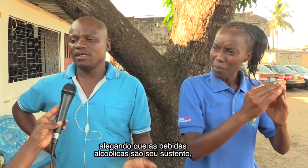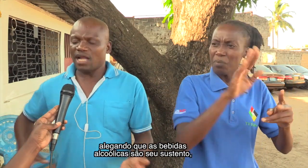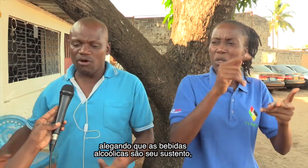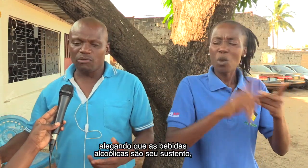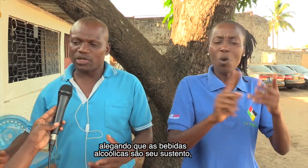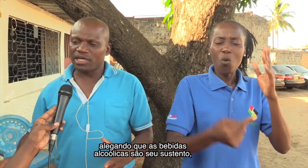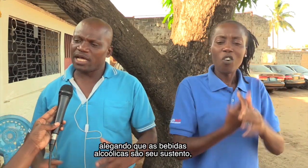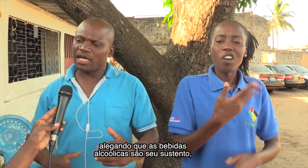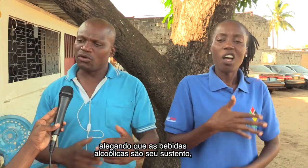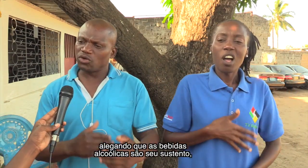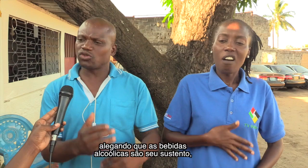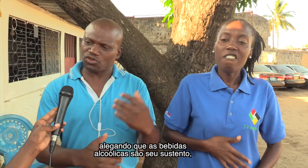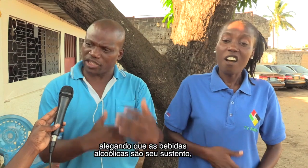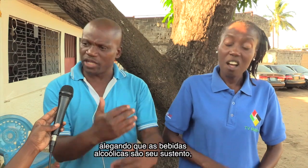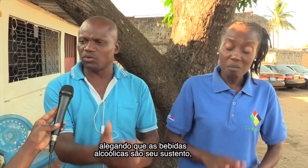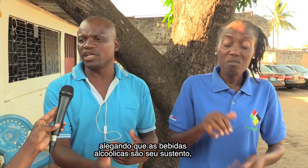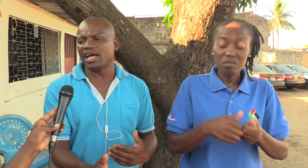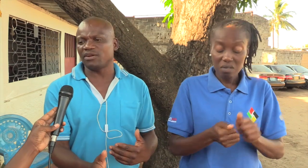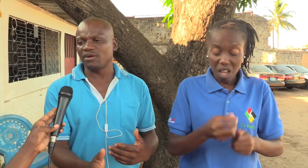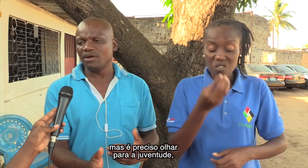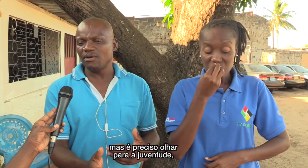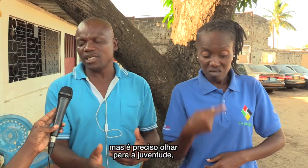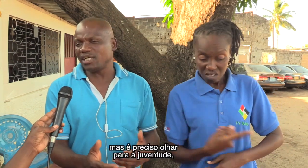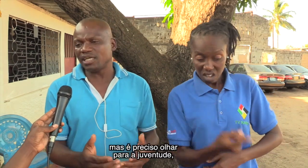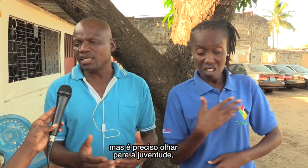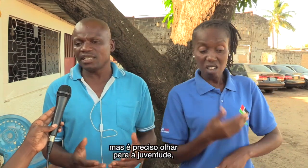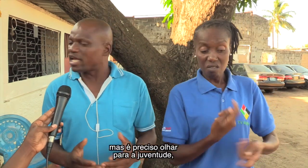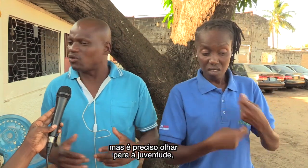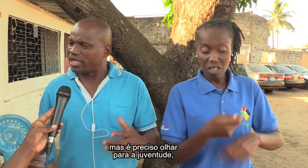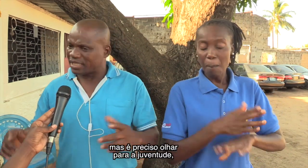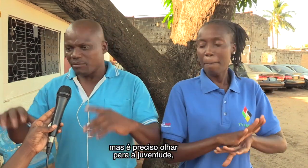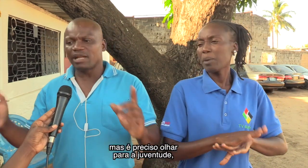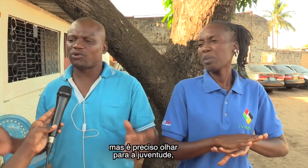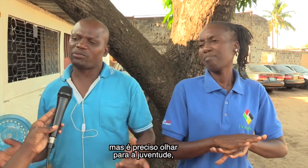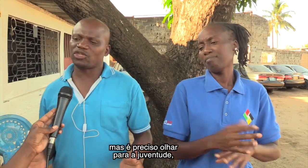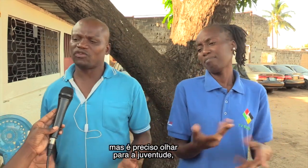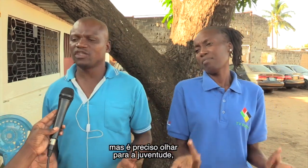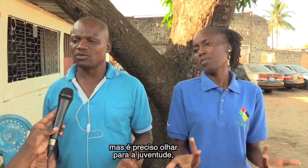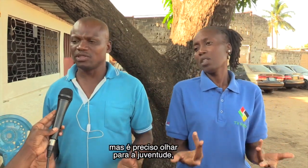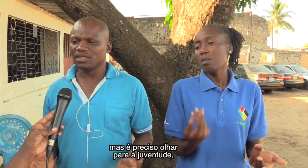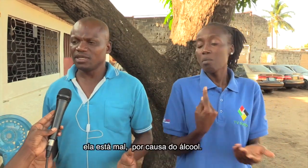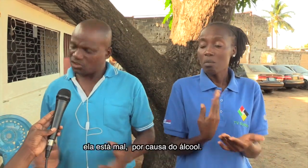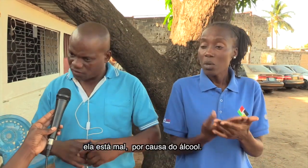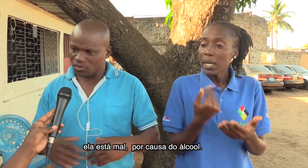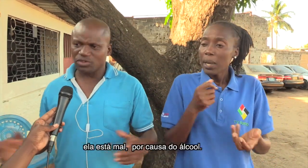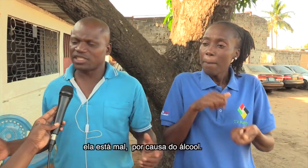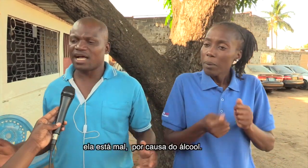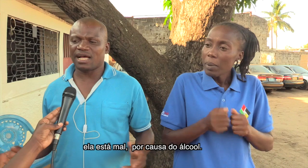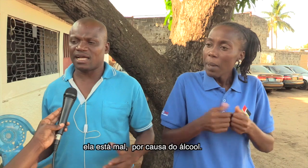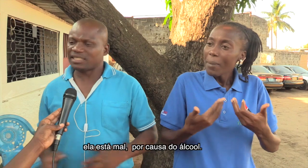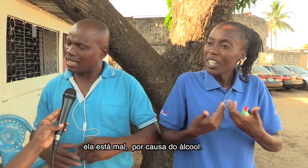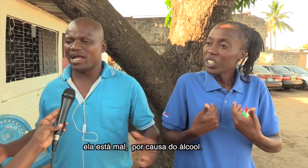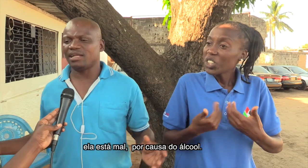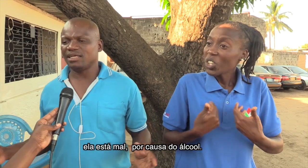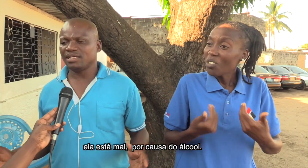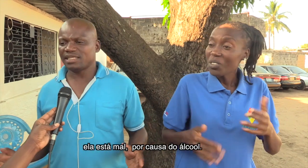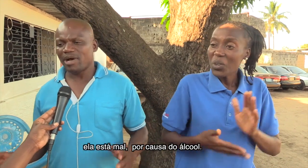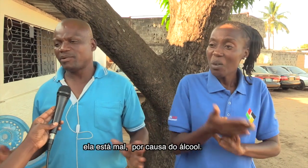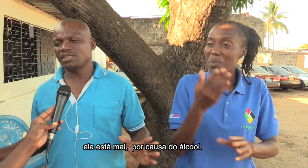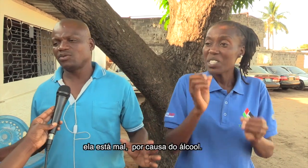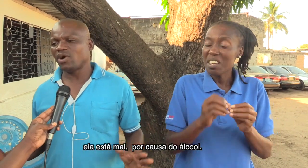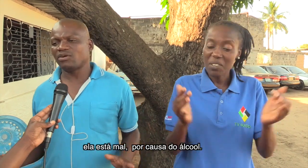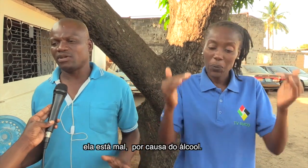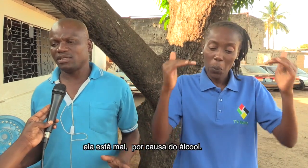fome. Não, porque é o nosso sustento diário. Mas é que tem que olhar também na própria juventude. A juventude está mal.